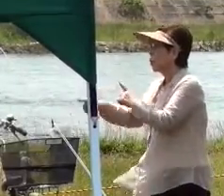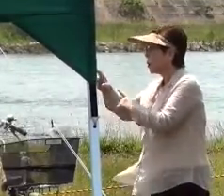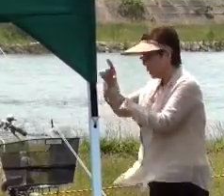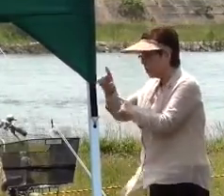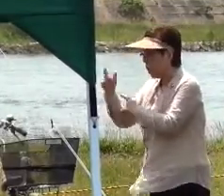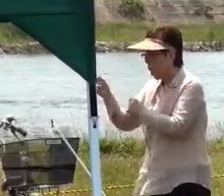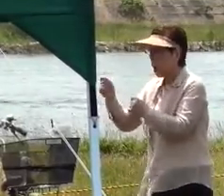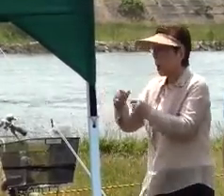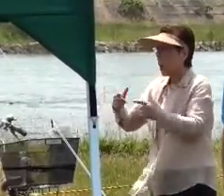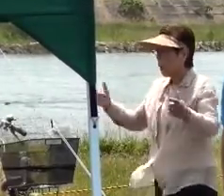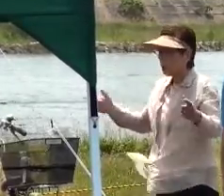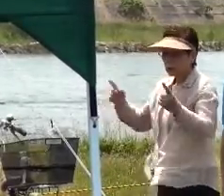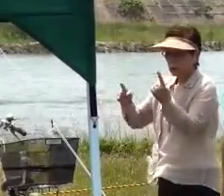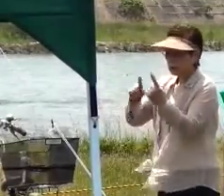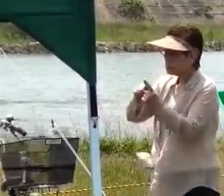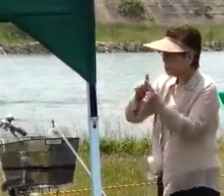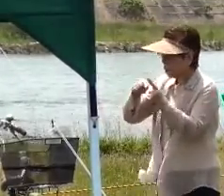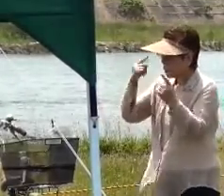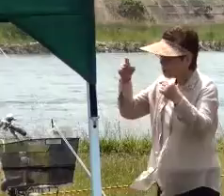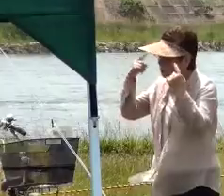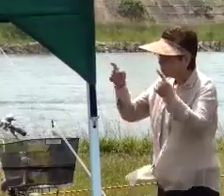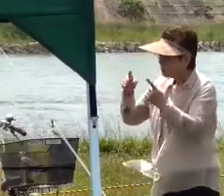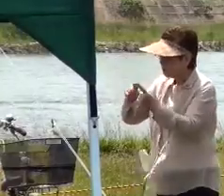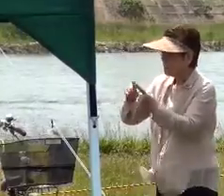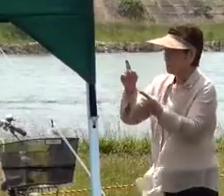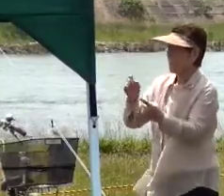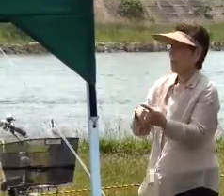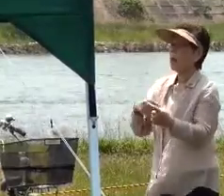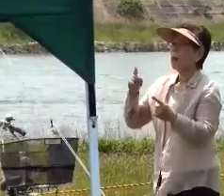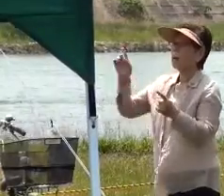も大きな喜びが天にある。